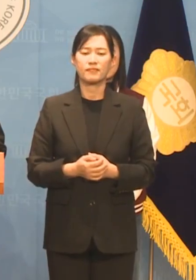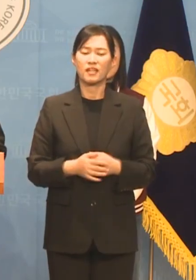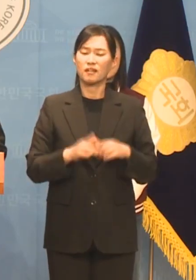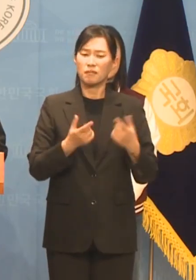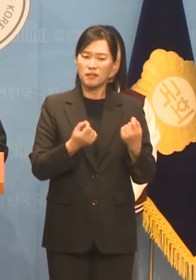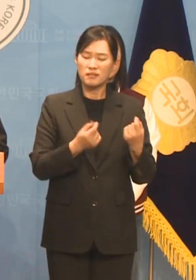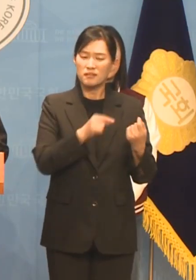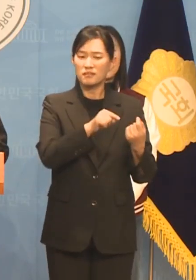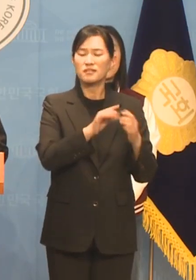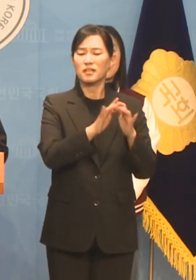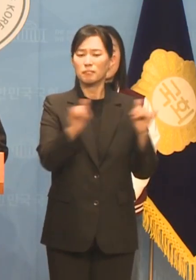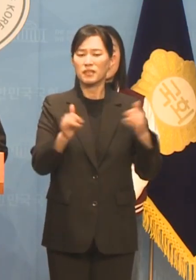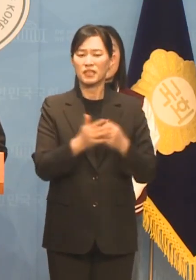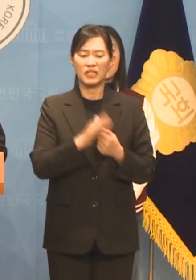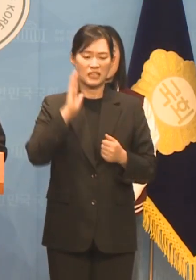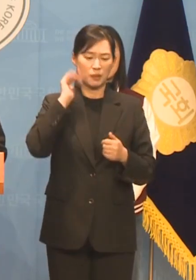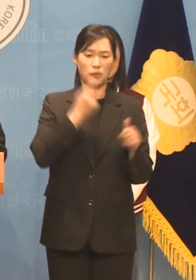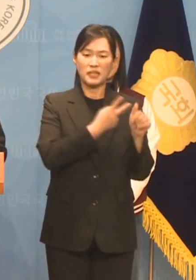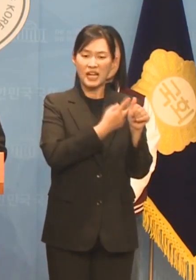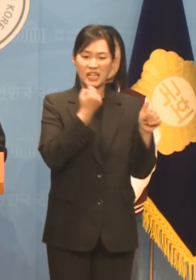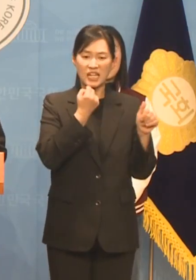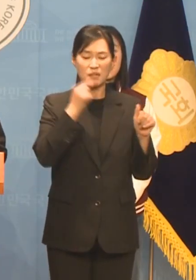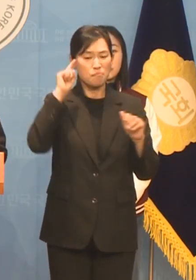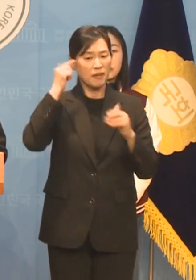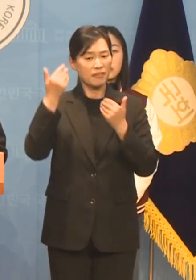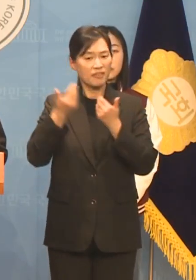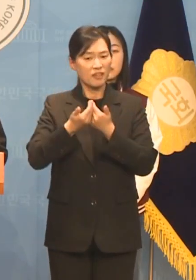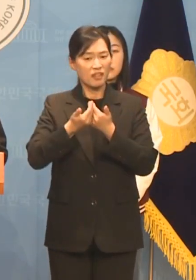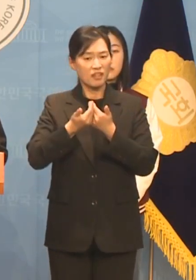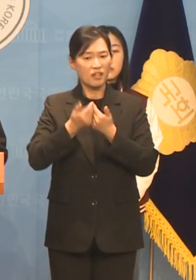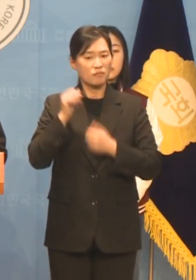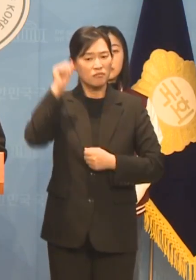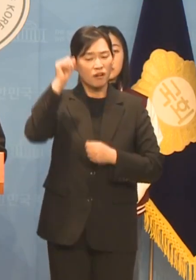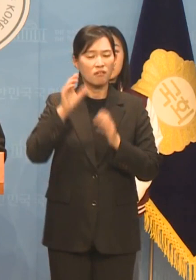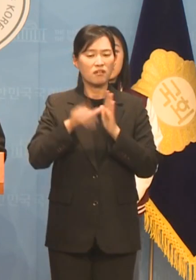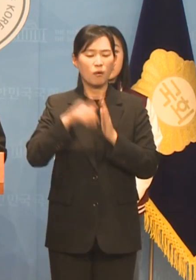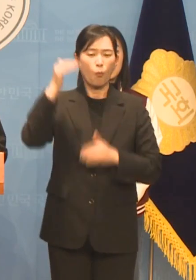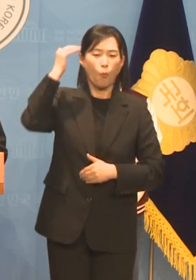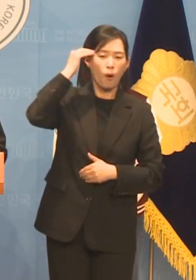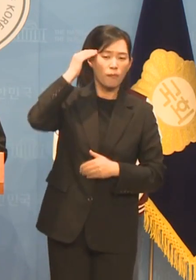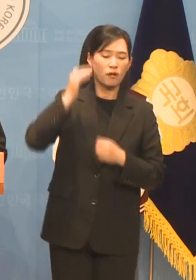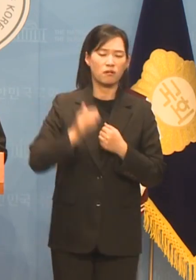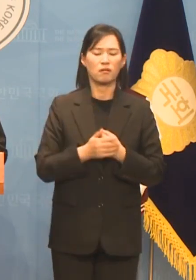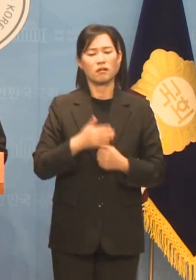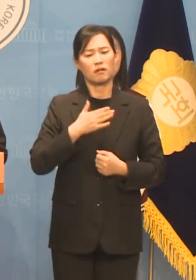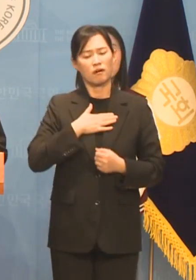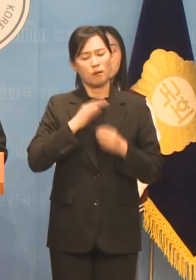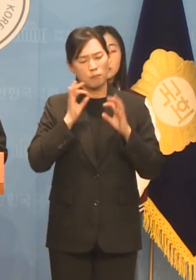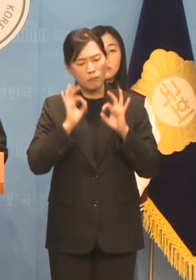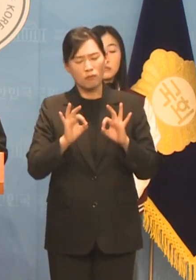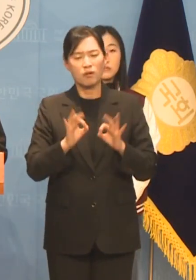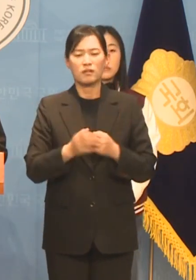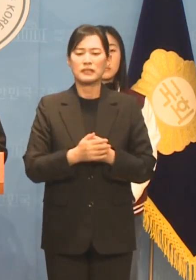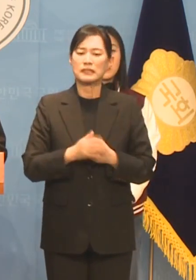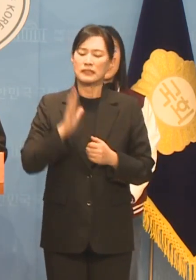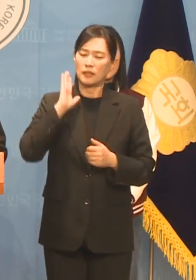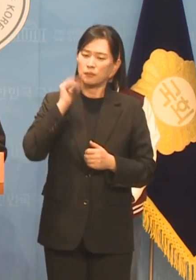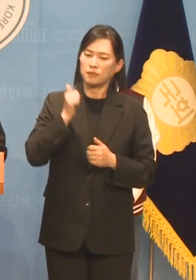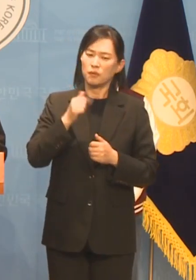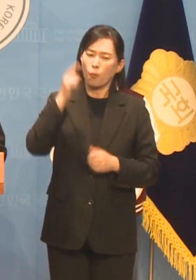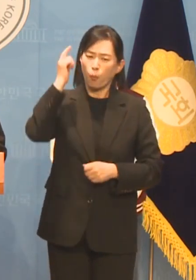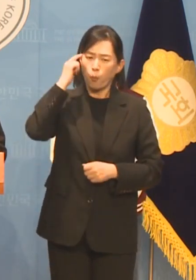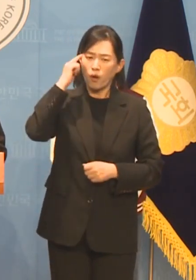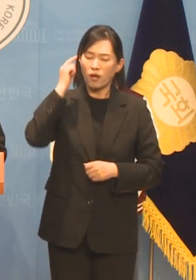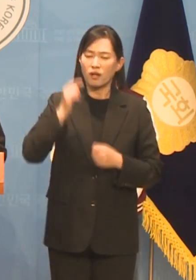이런 자들이 대통령 탄핵 반대 시국선언에 회방을 놓았었습니다. 저는 이러한 것들을 보고 대통령께서